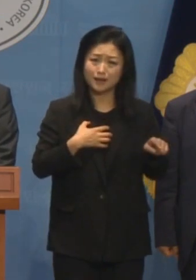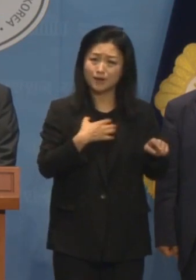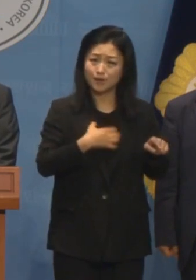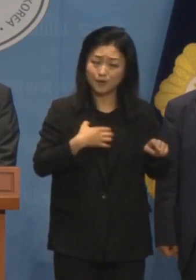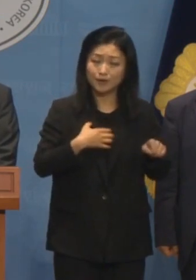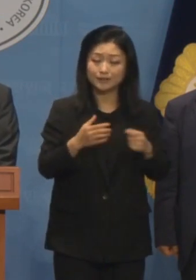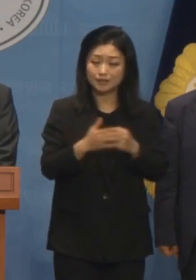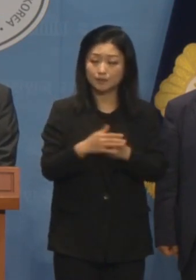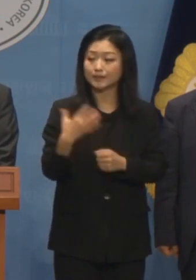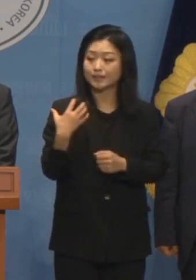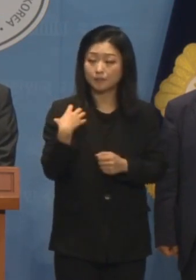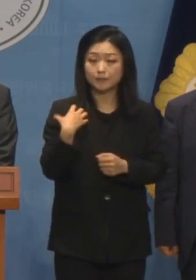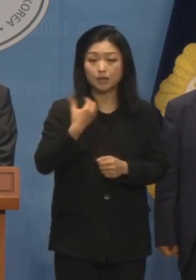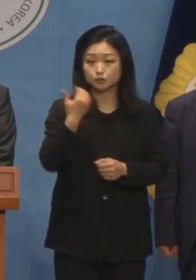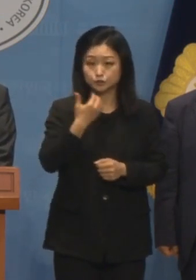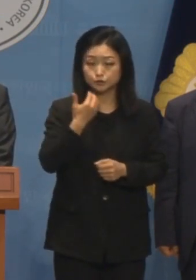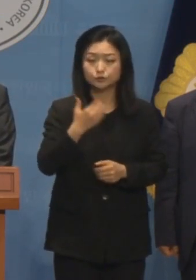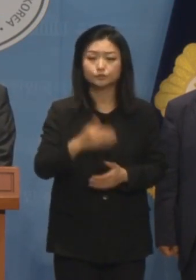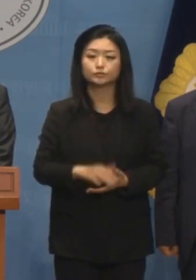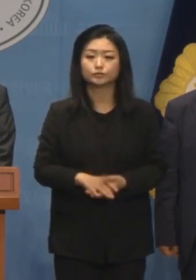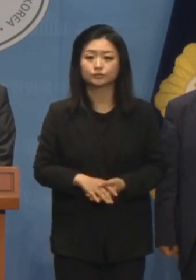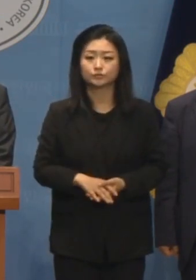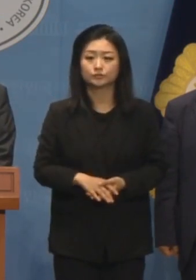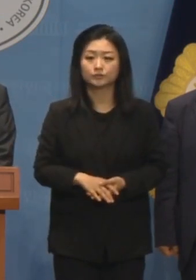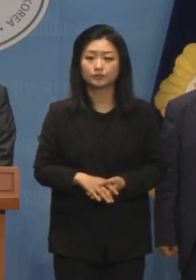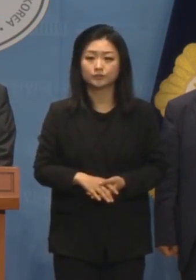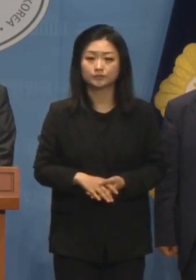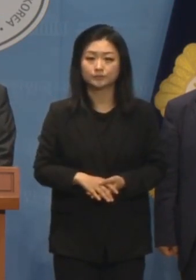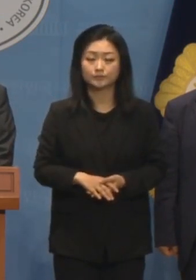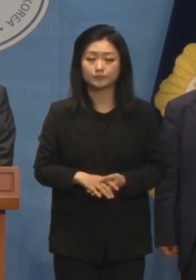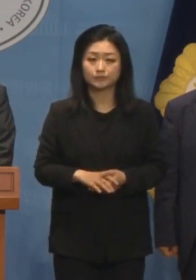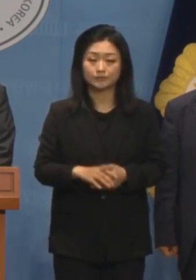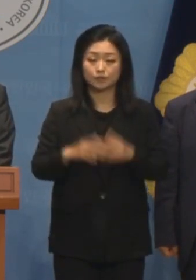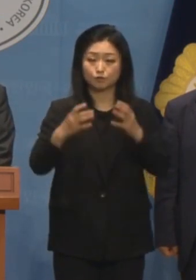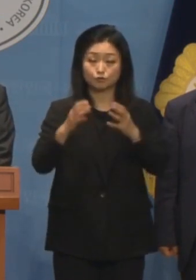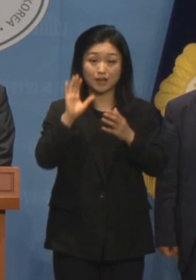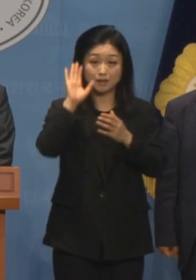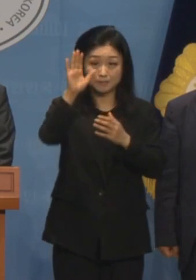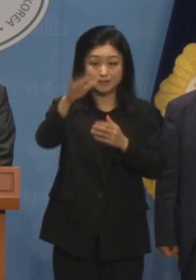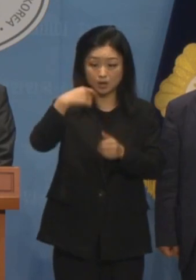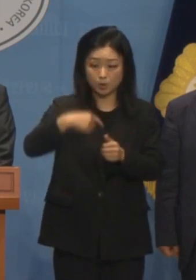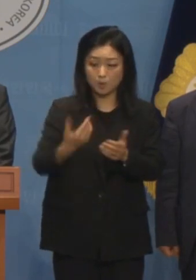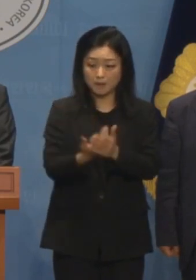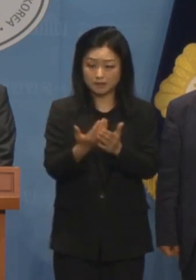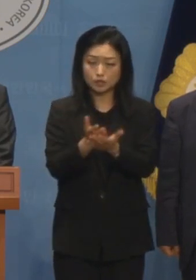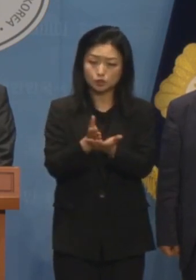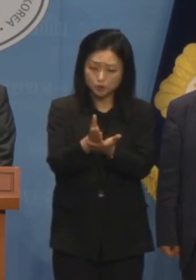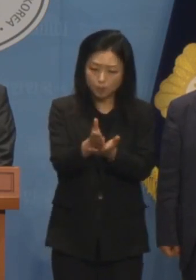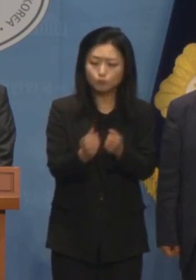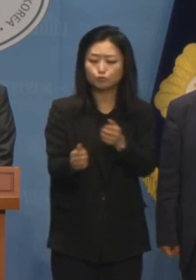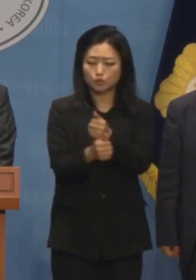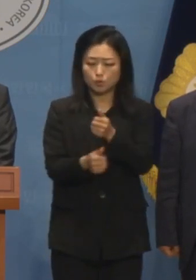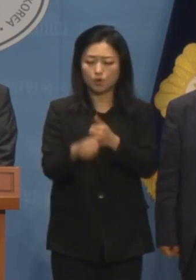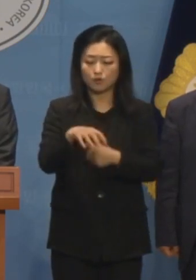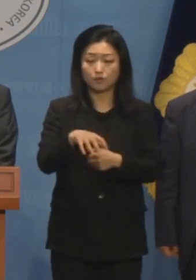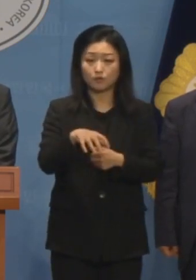그것을 담당하고 있는 저희 중장기 국가교육 발전계획 전문위원회가